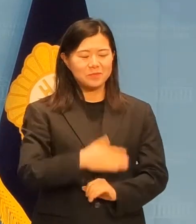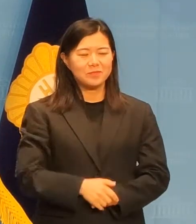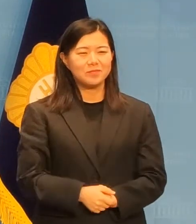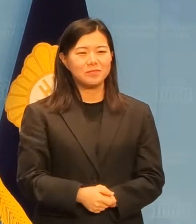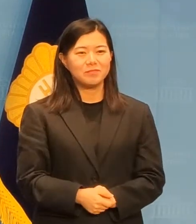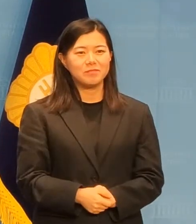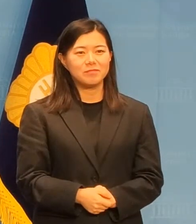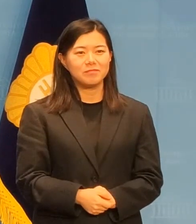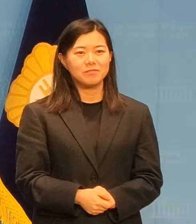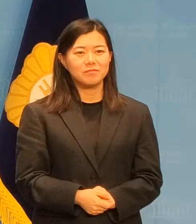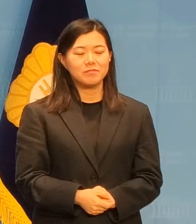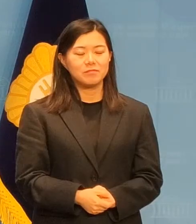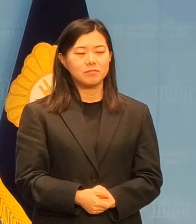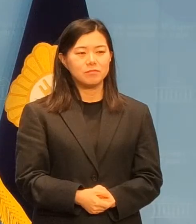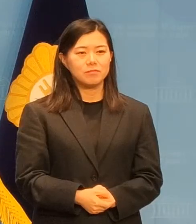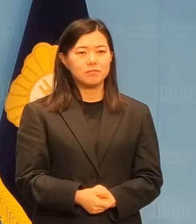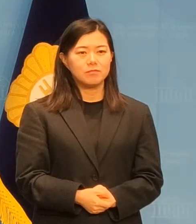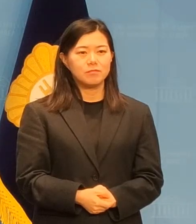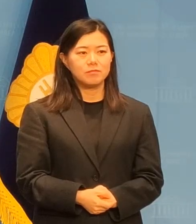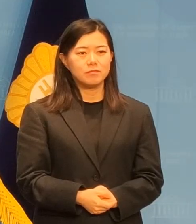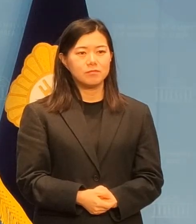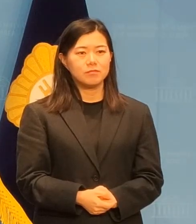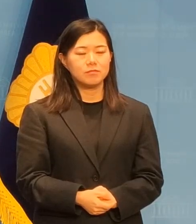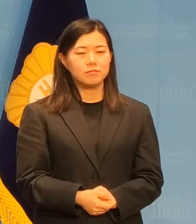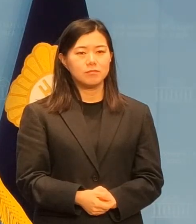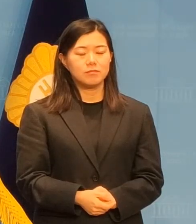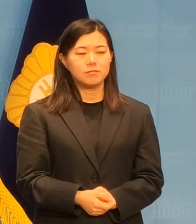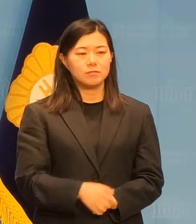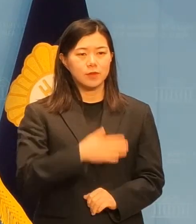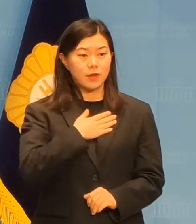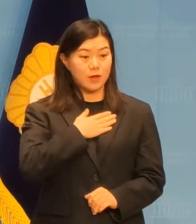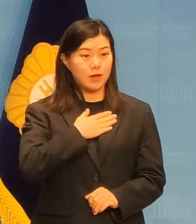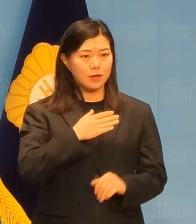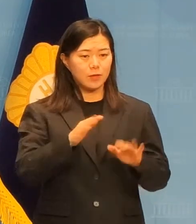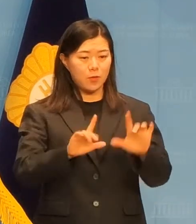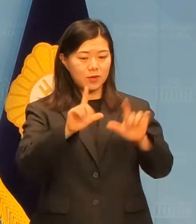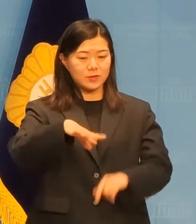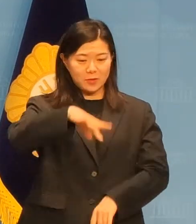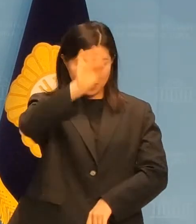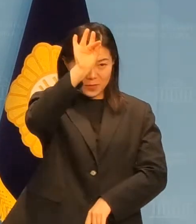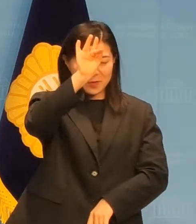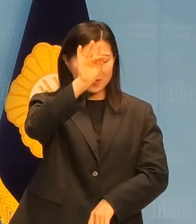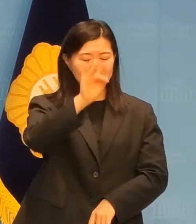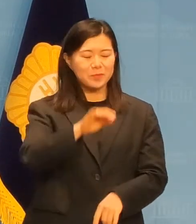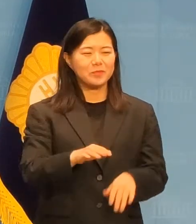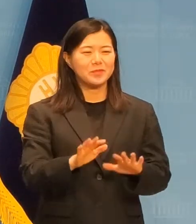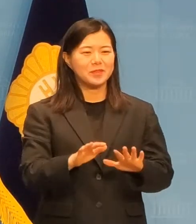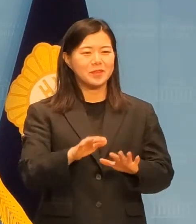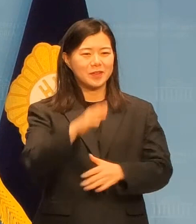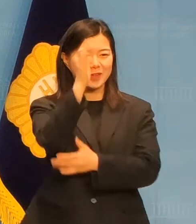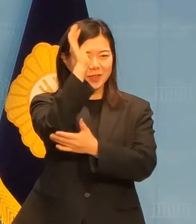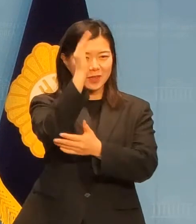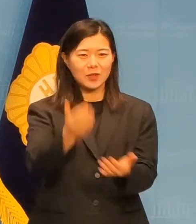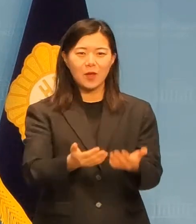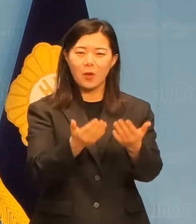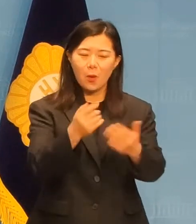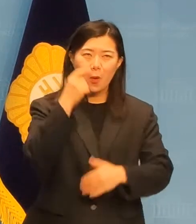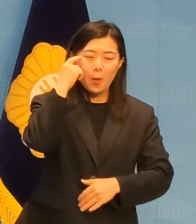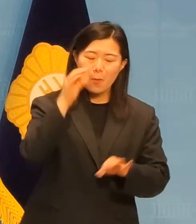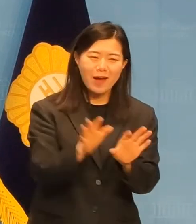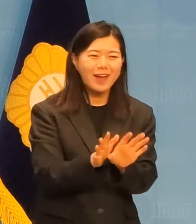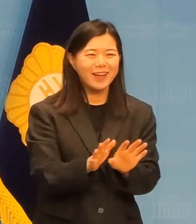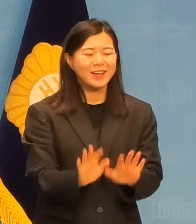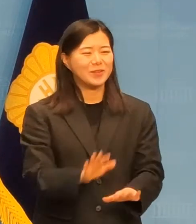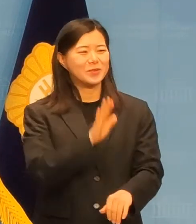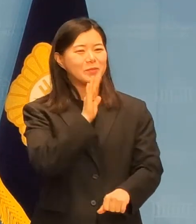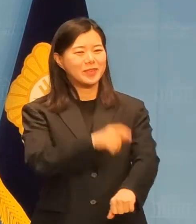보니까 제가 첫 번째로 기자회견을 하게 될 줄은 전혀 생각하지 못했는데 오늘 아주